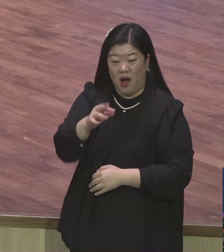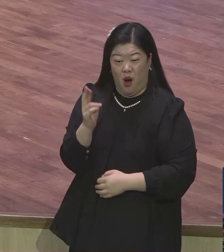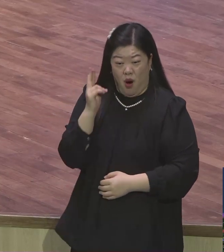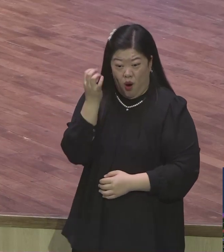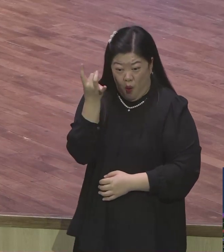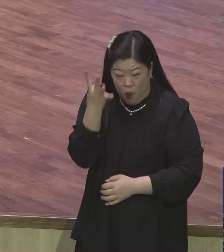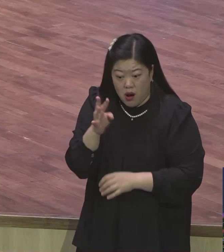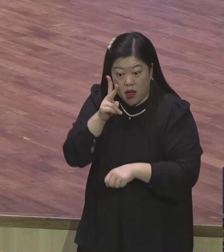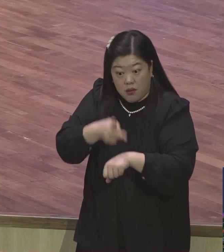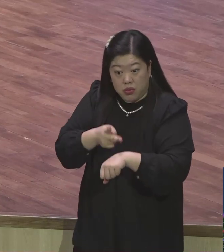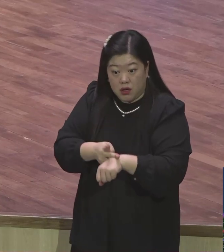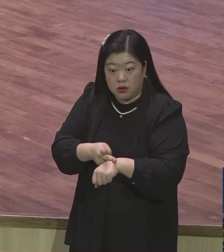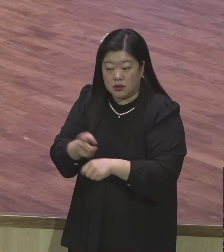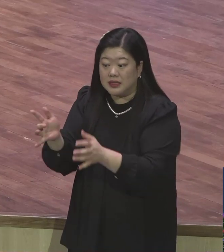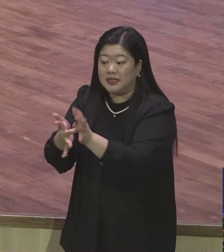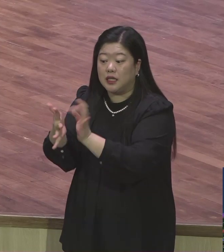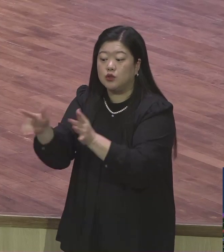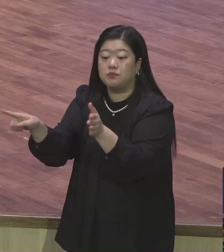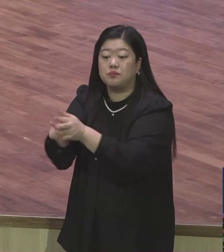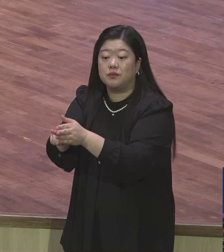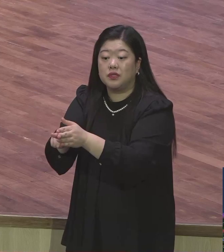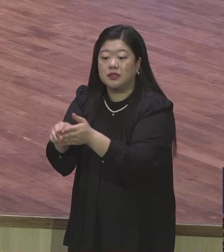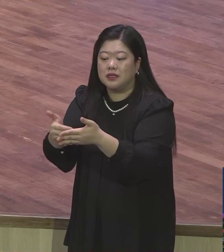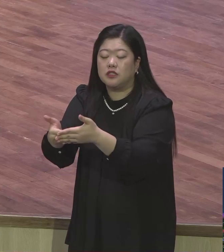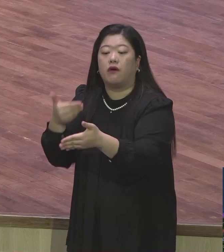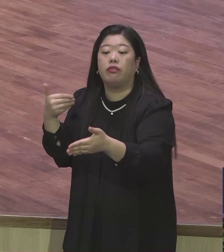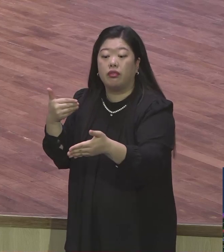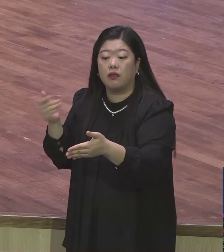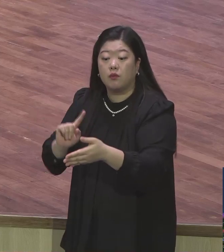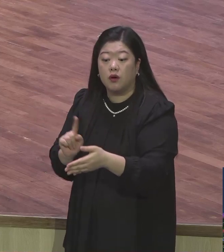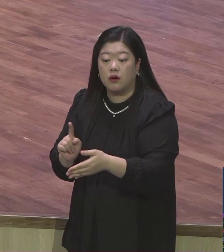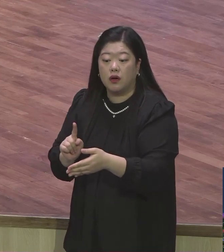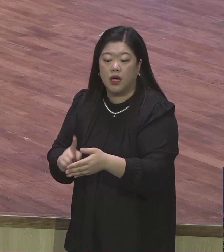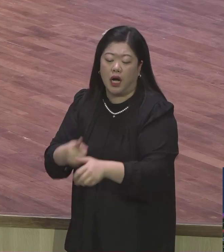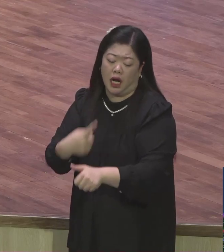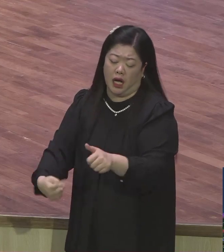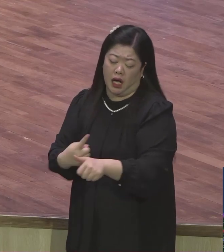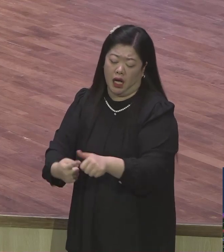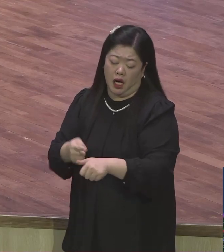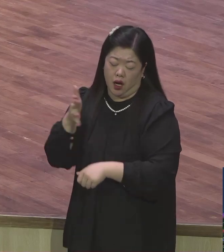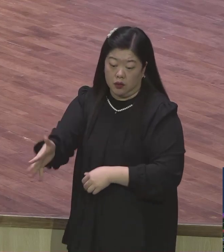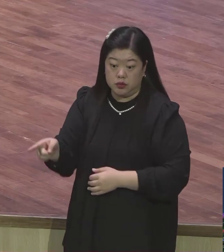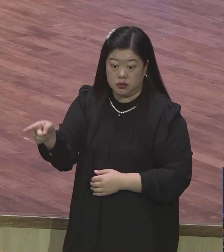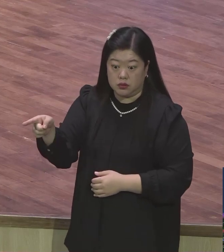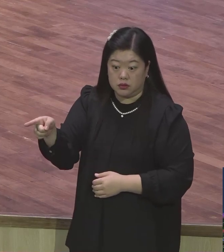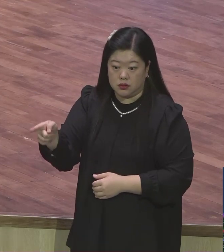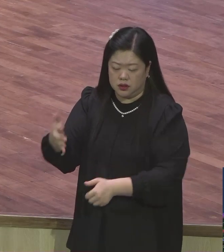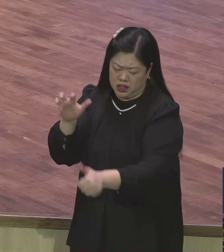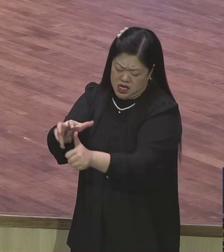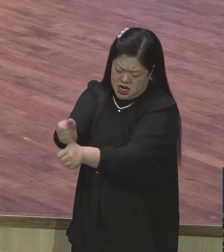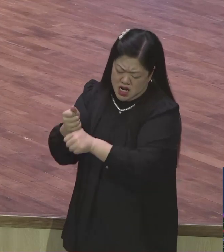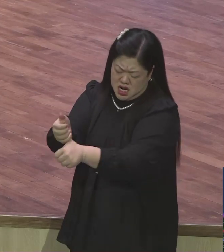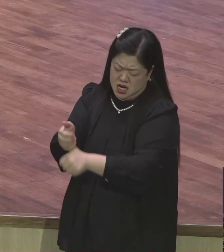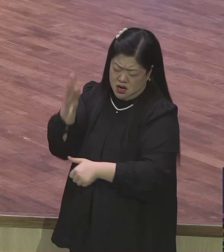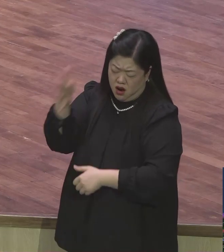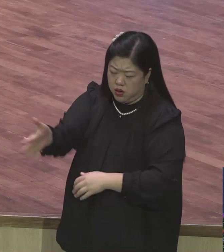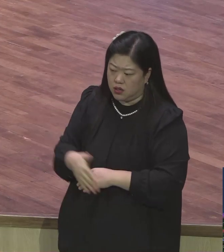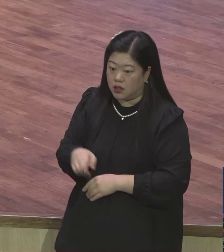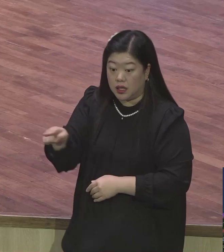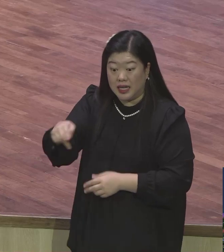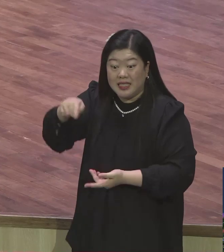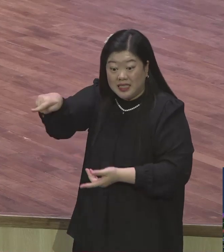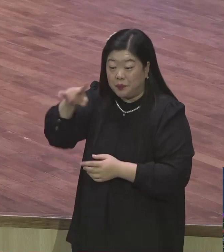사람 잡아 죽이던 사람, 같은 사람, 세대만 죽인데 앞장섰던 사람인데 그런 사람이 있지만 하나님이